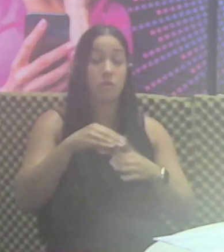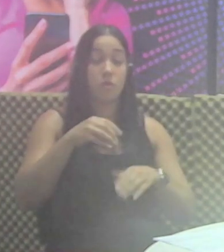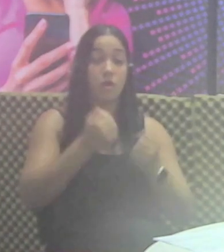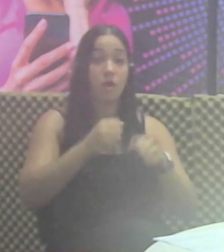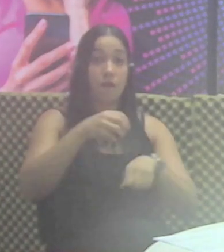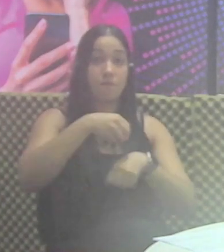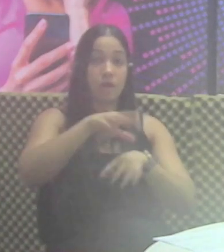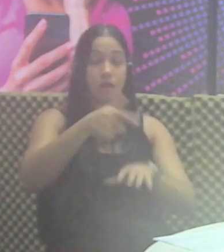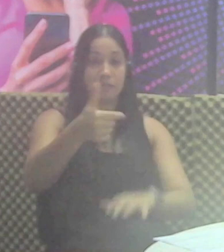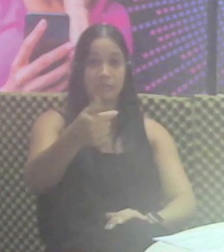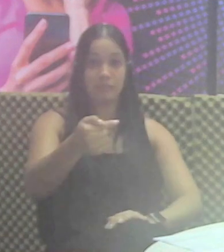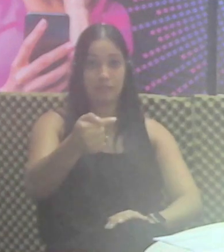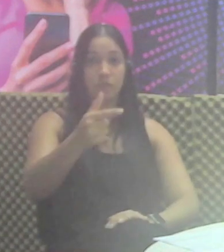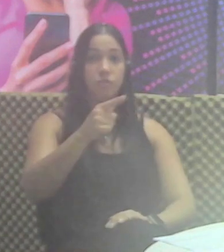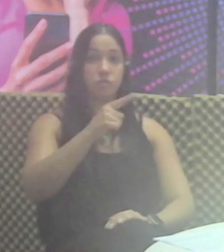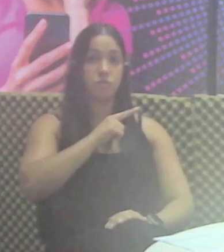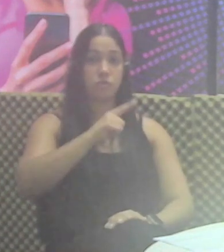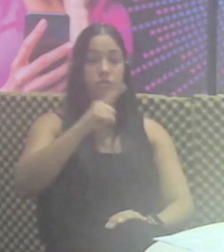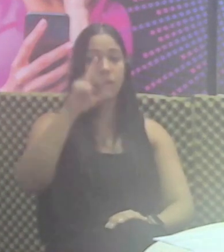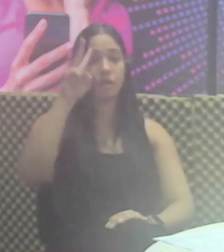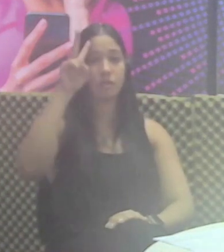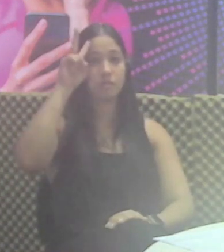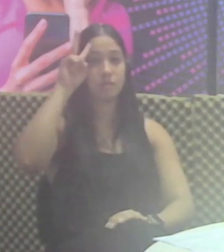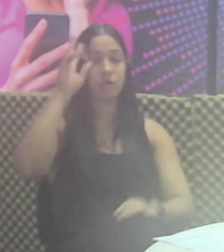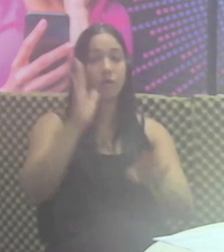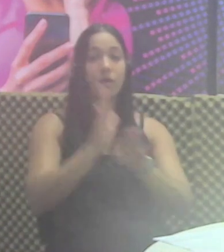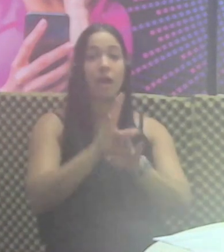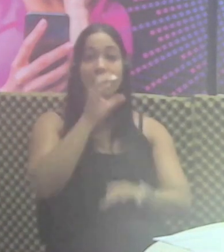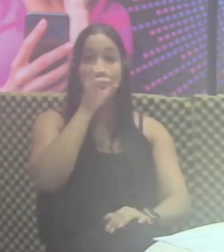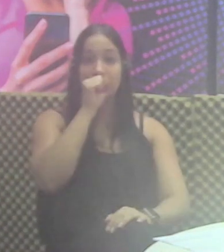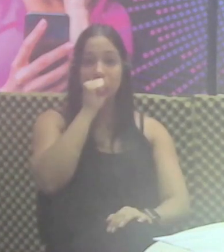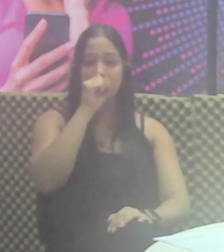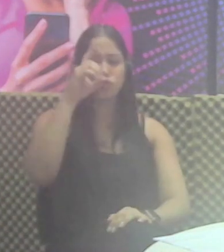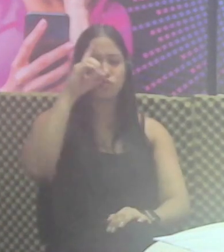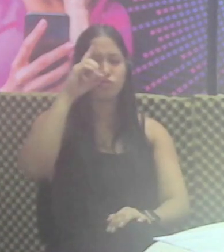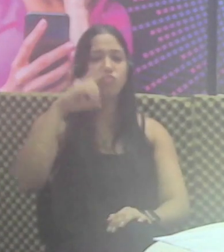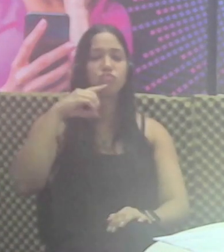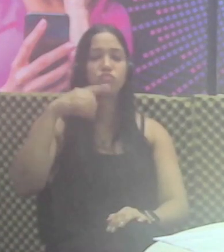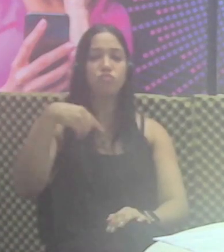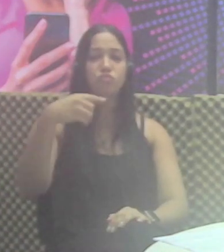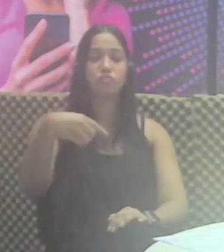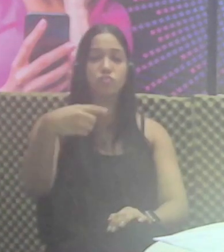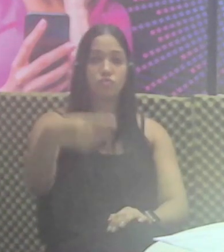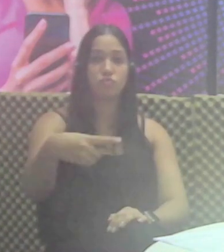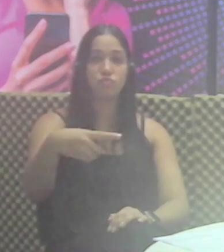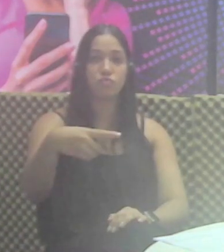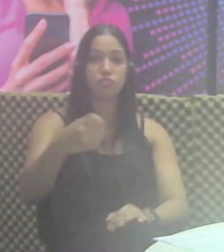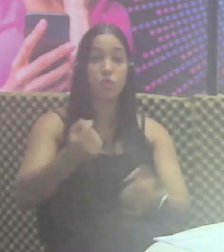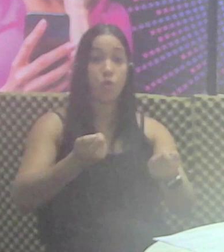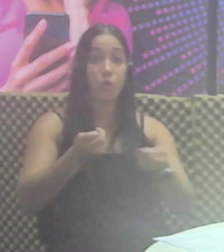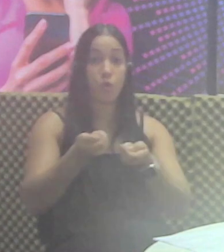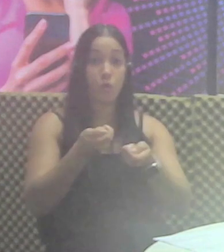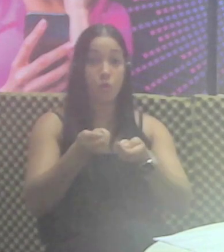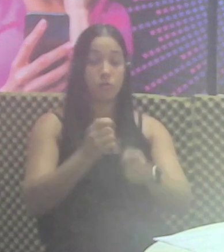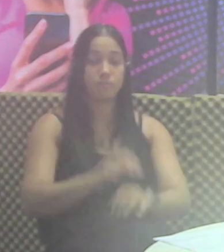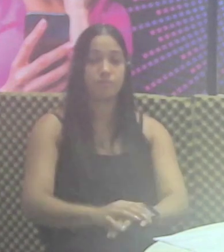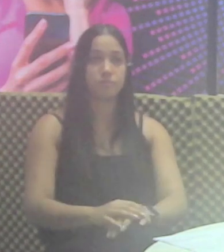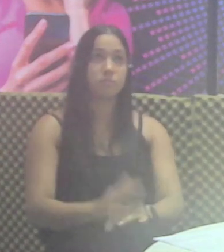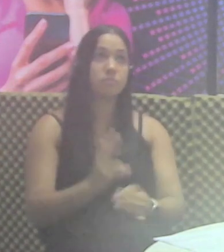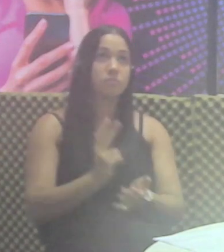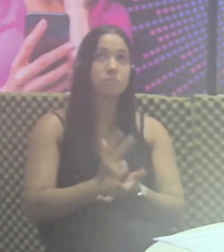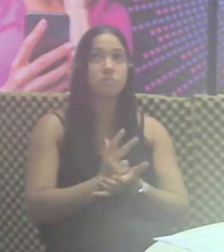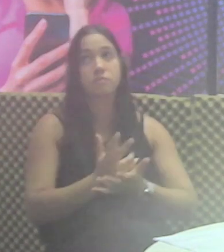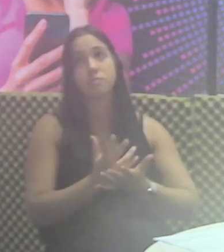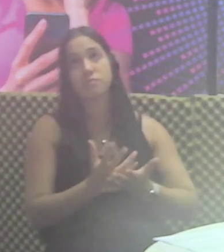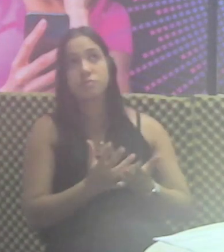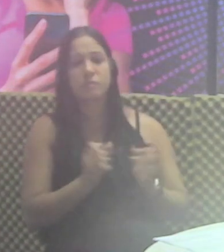7 veículos trabalhando de segunda a sábado, diariamente, e fazendo ali o controle. Apesar de